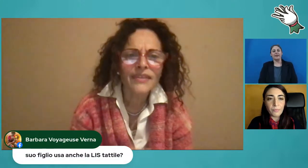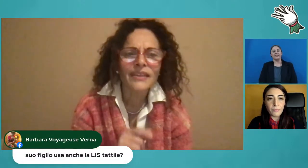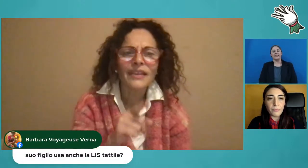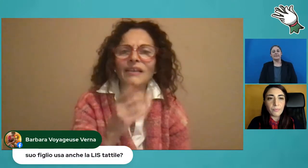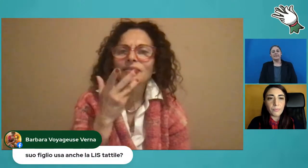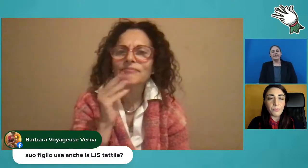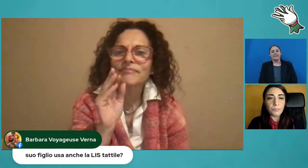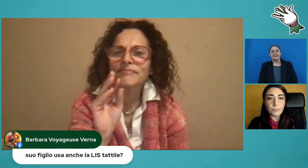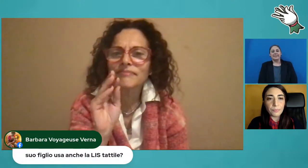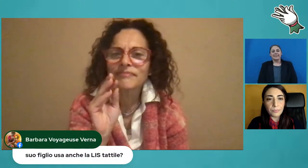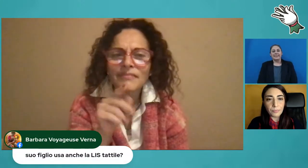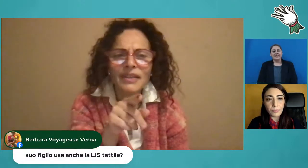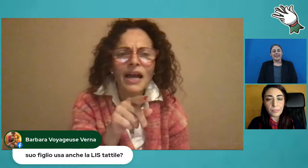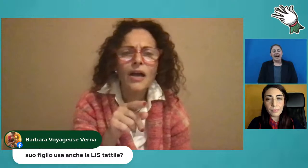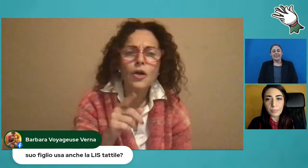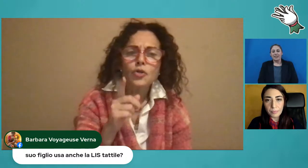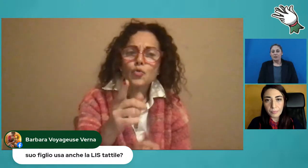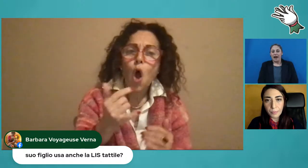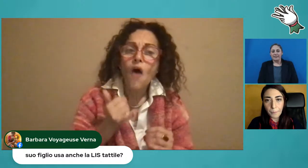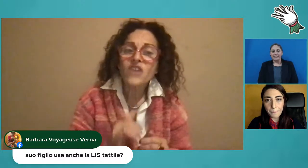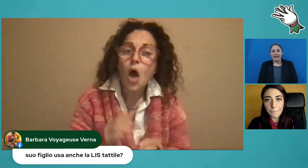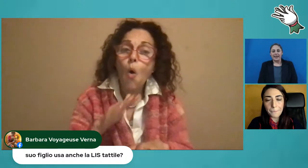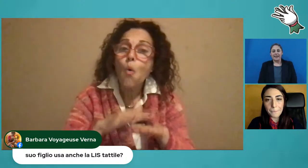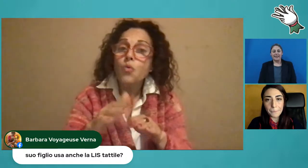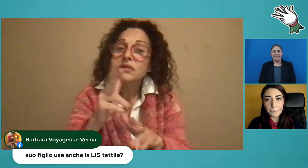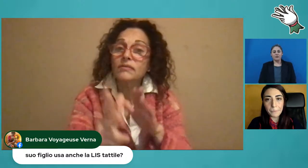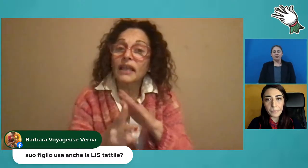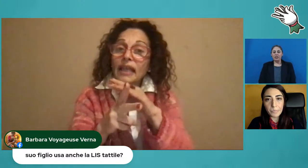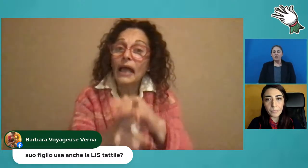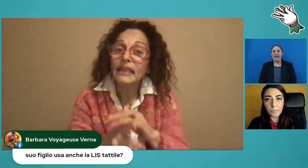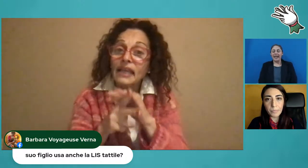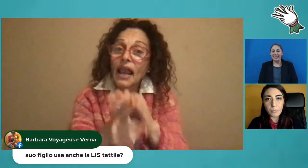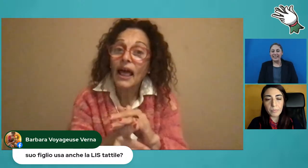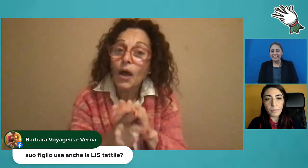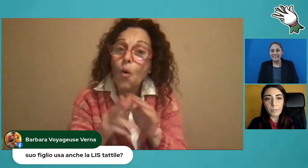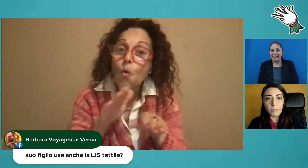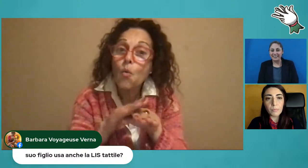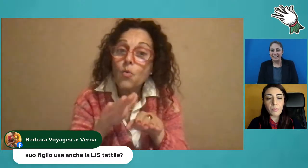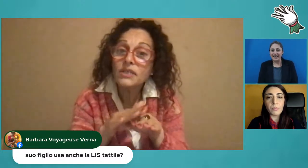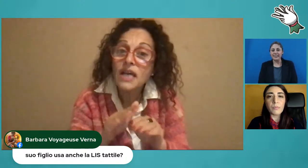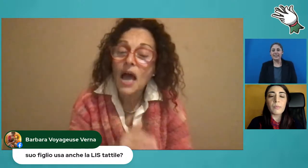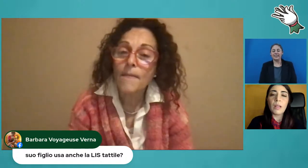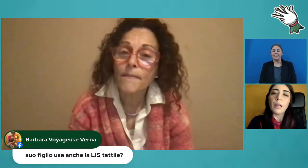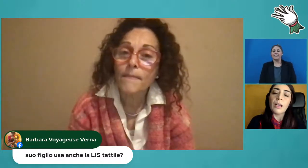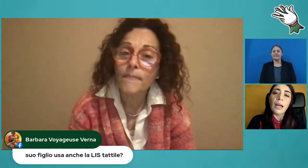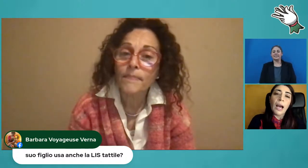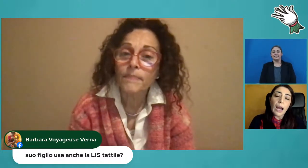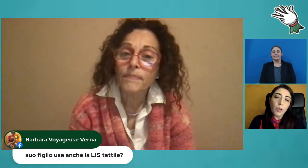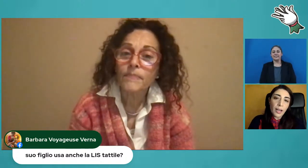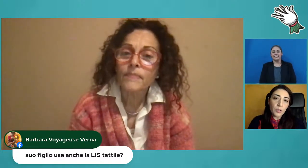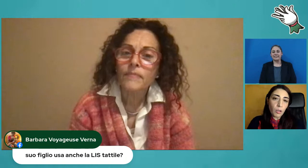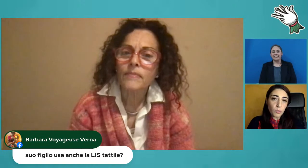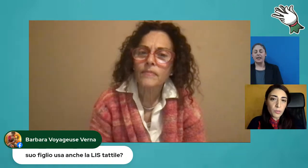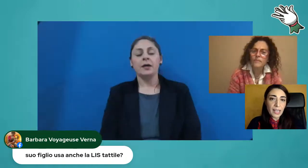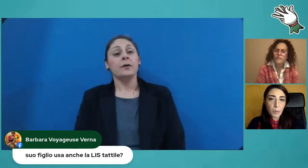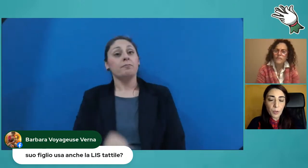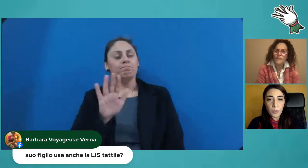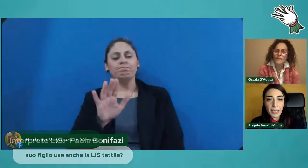preparata. Altra domanda, suo figlio usa anche la listattile? Allora, no, non usiamo proprio la